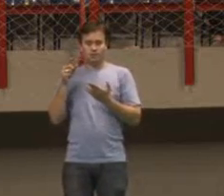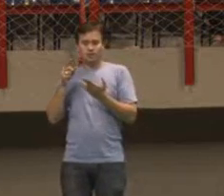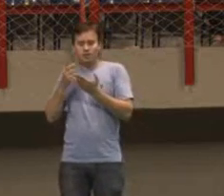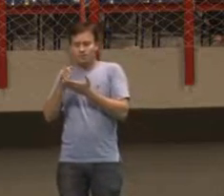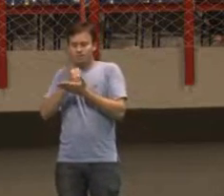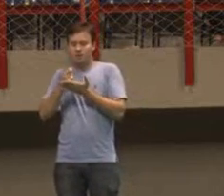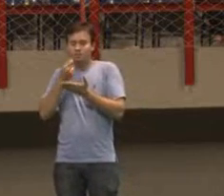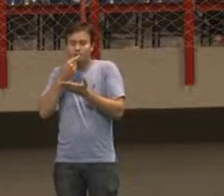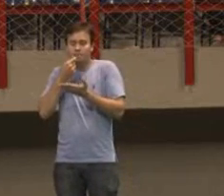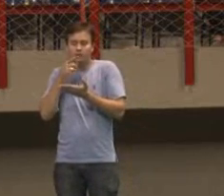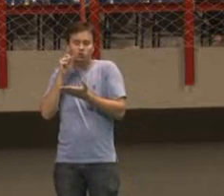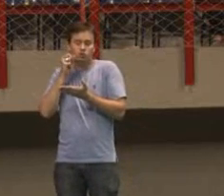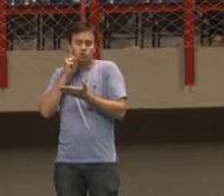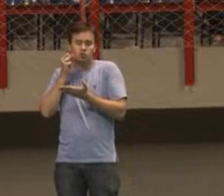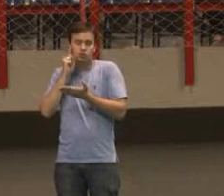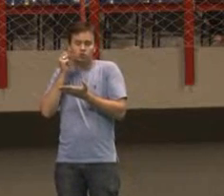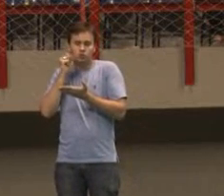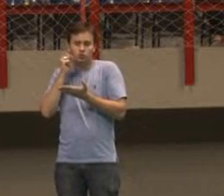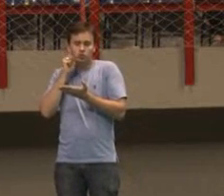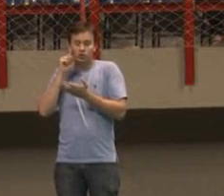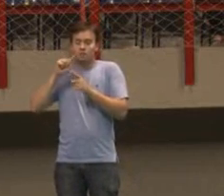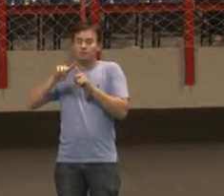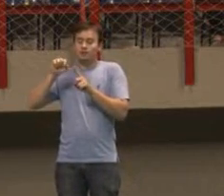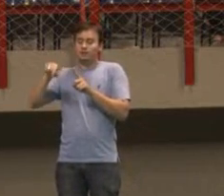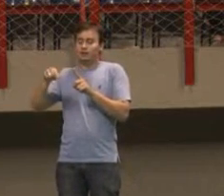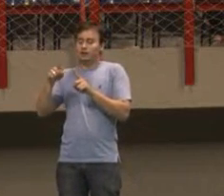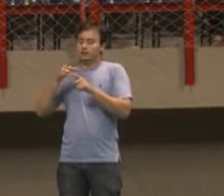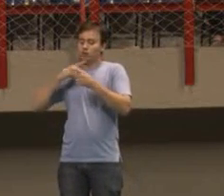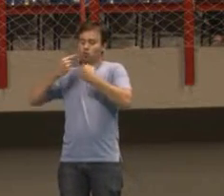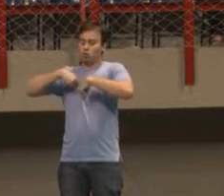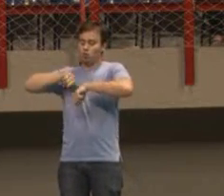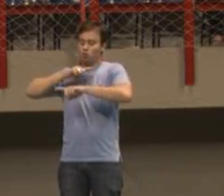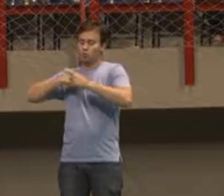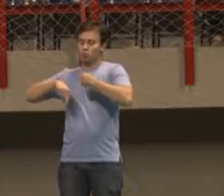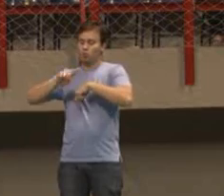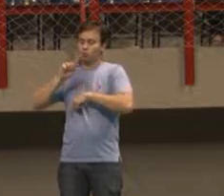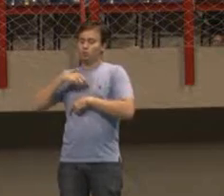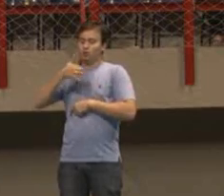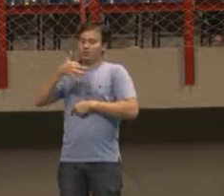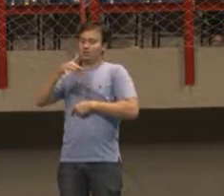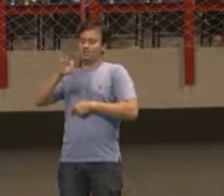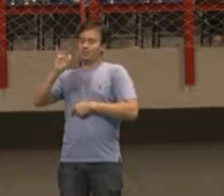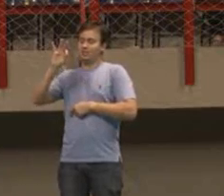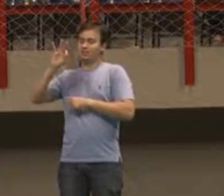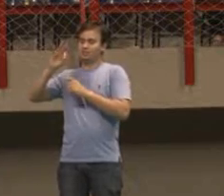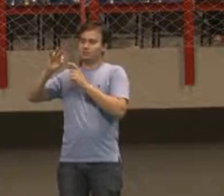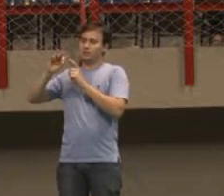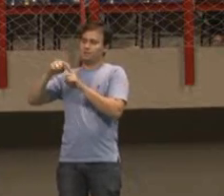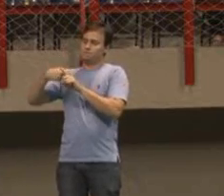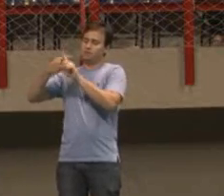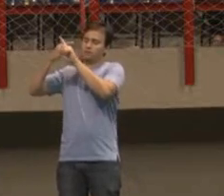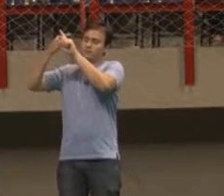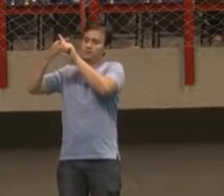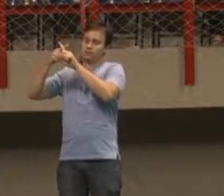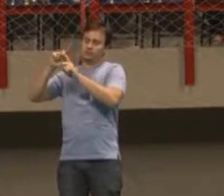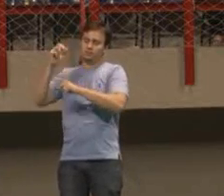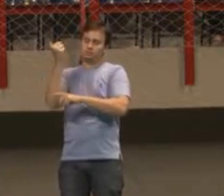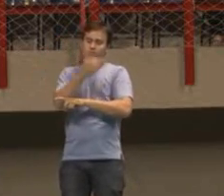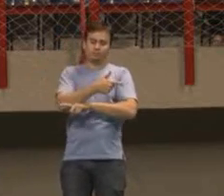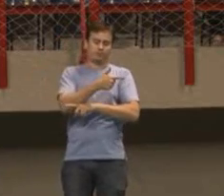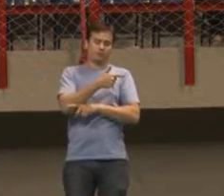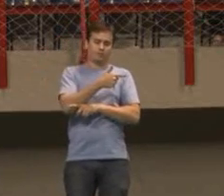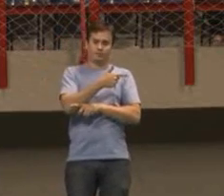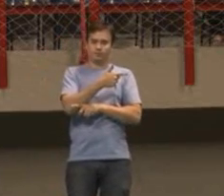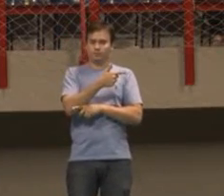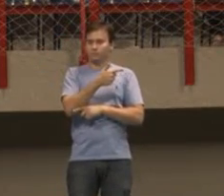hormônios 5, 6, até 10 vezes mais que o anticoncepcional normal. Vou repetir. A pílula